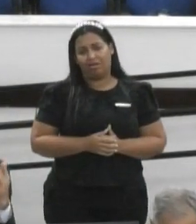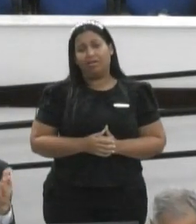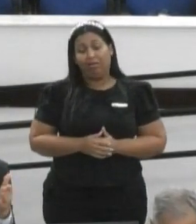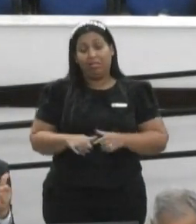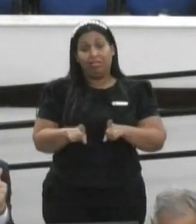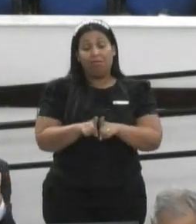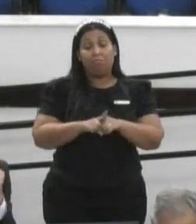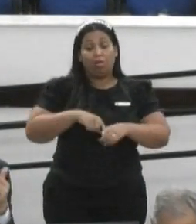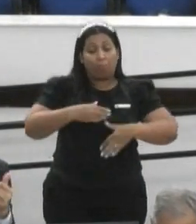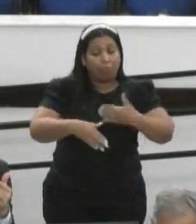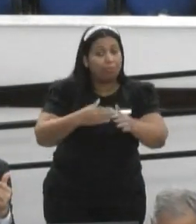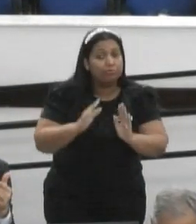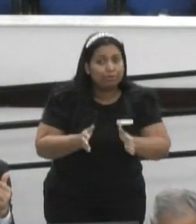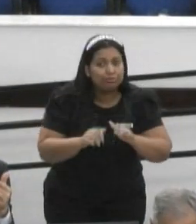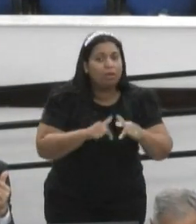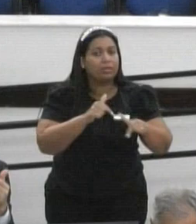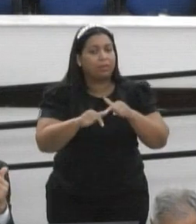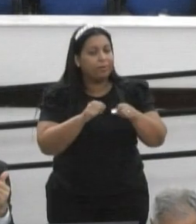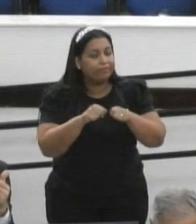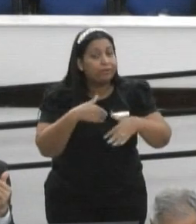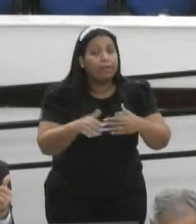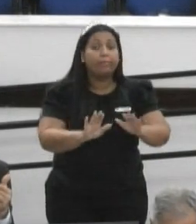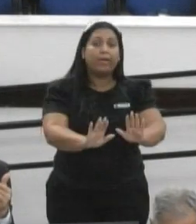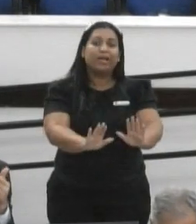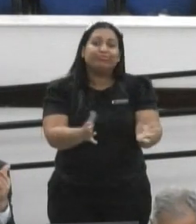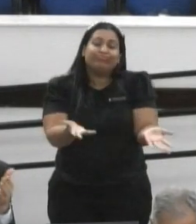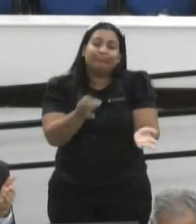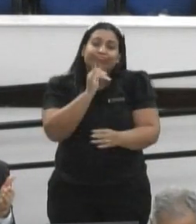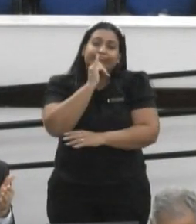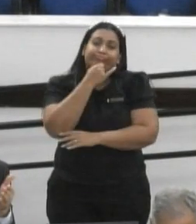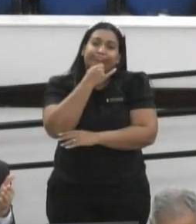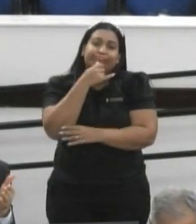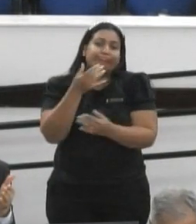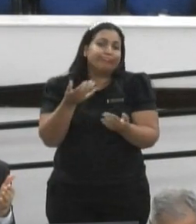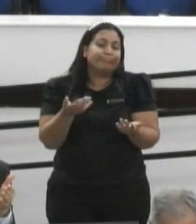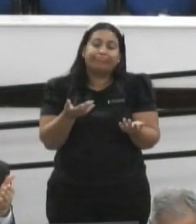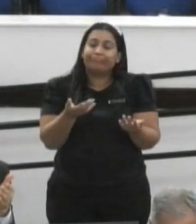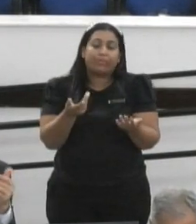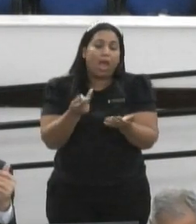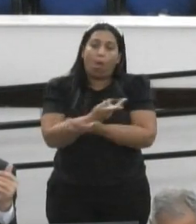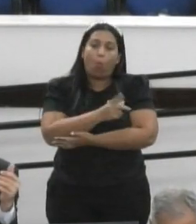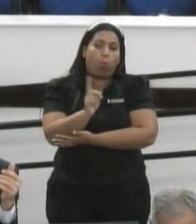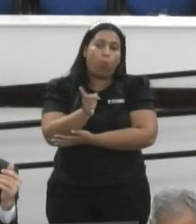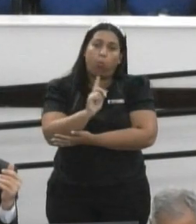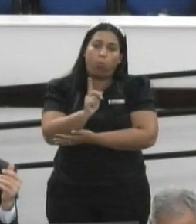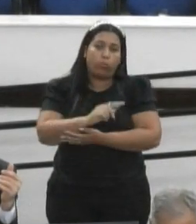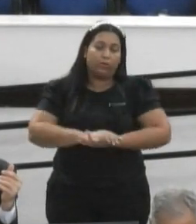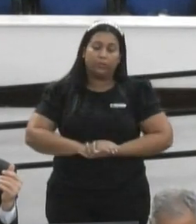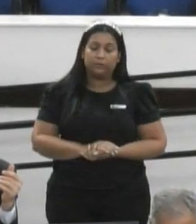CPI já estava andando, fazendo o seu trabalho, mas, lamentavelmente, isso não acontece.